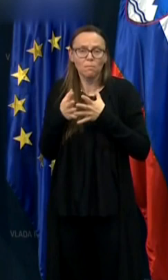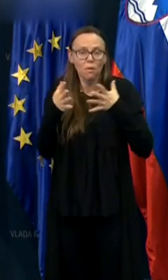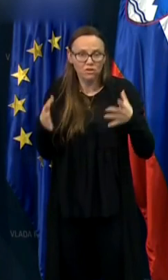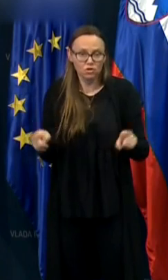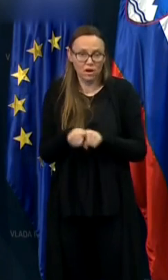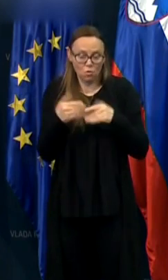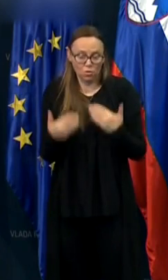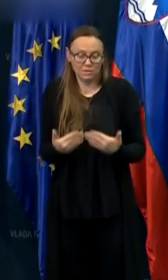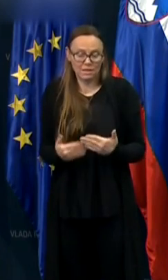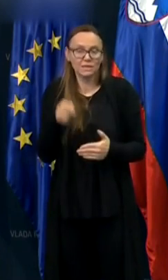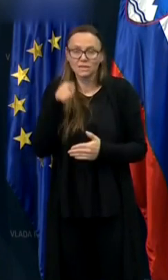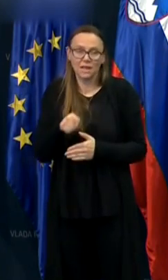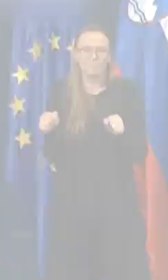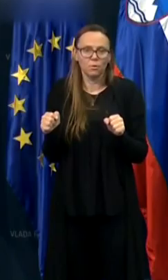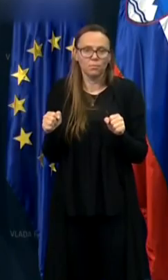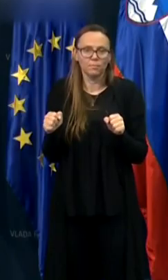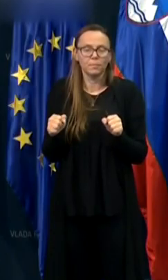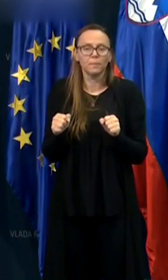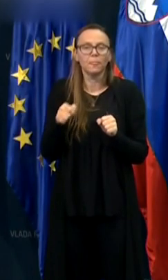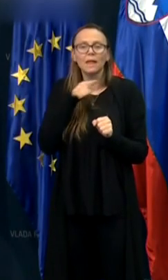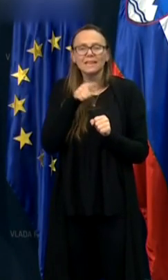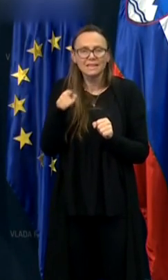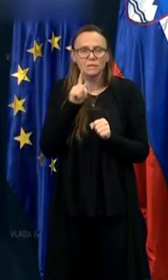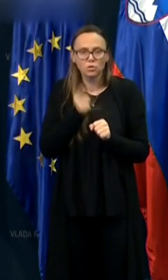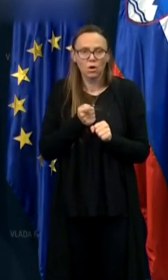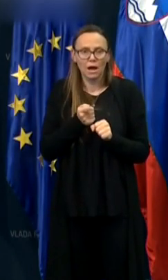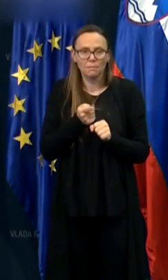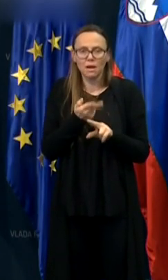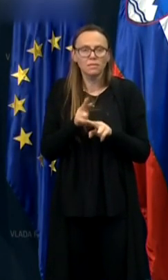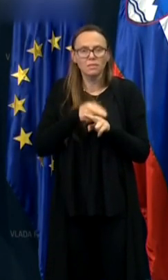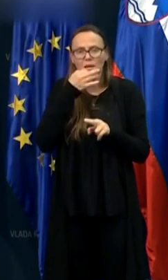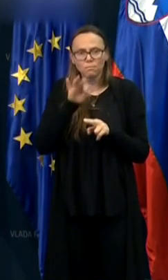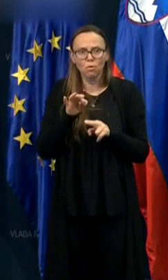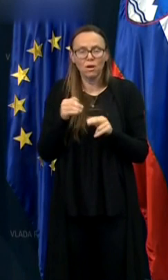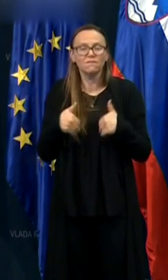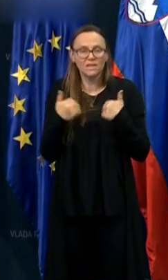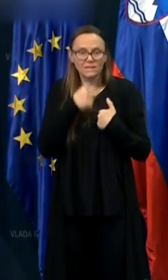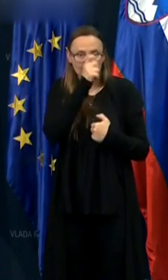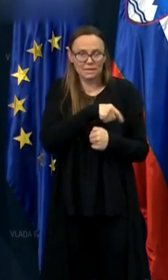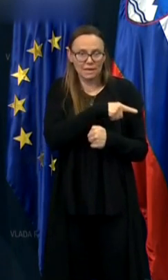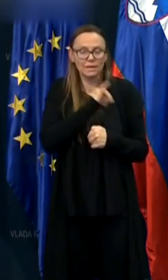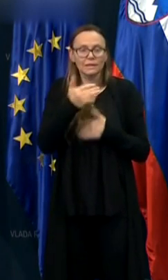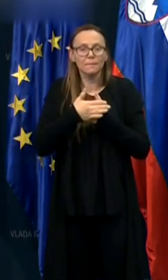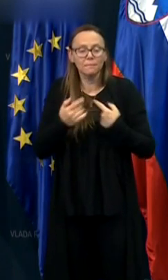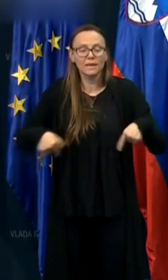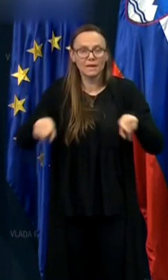danes, tega ne bomo zmogli. Tisto, kar mene pravzaprav najbolj nekje veseli, da se je pri